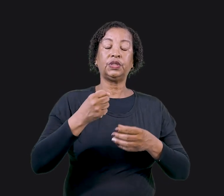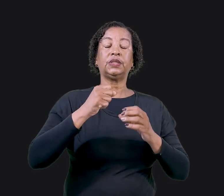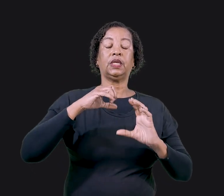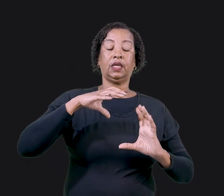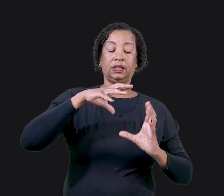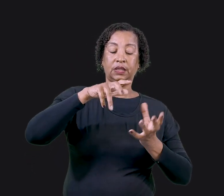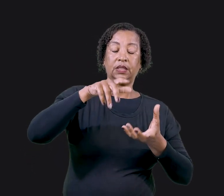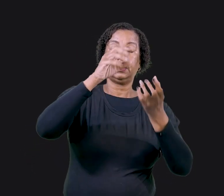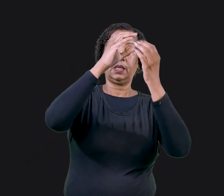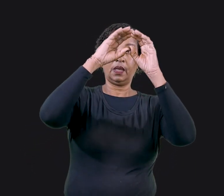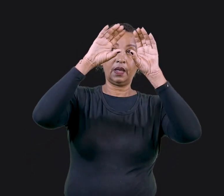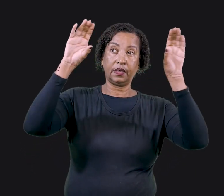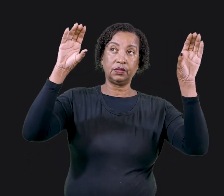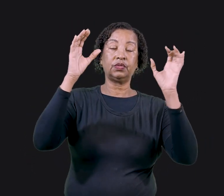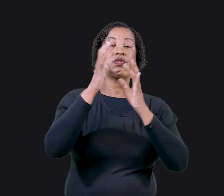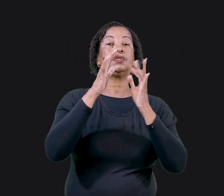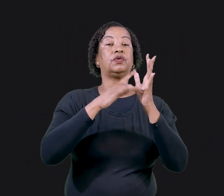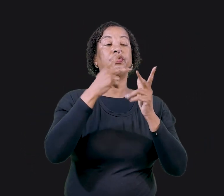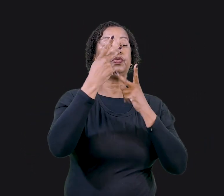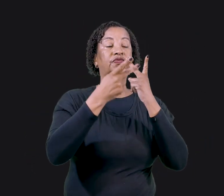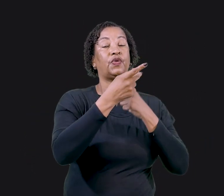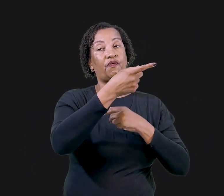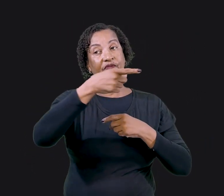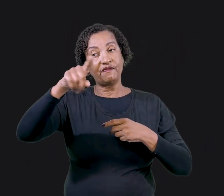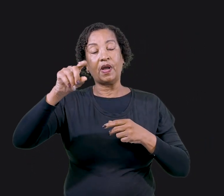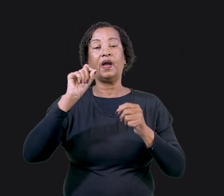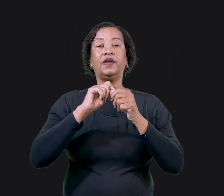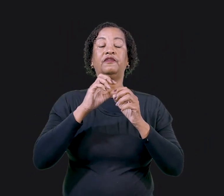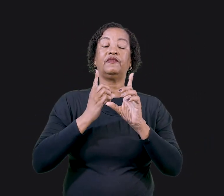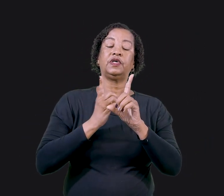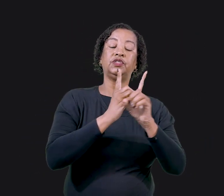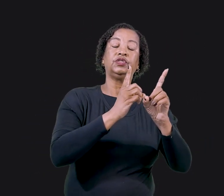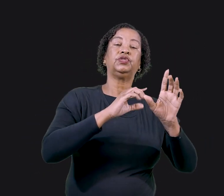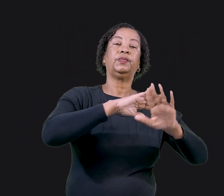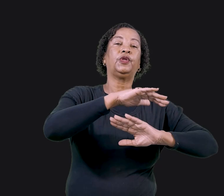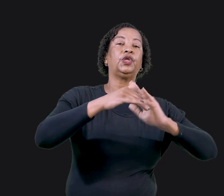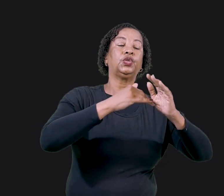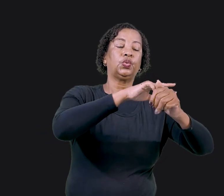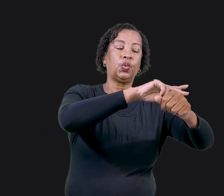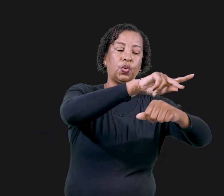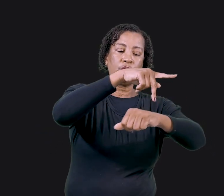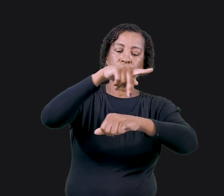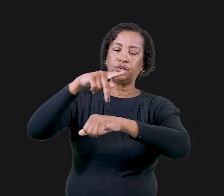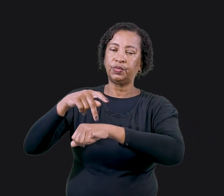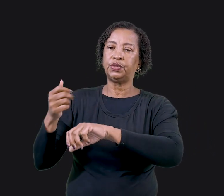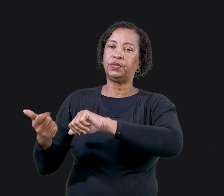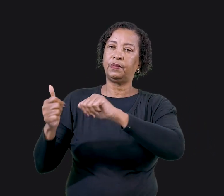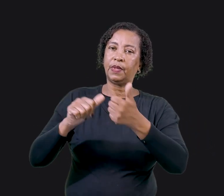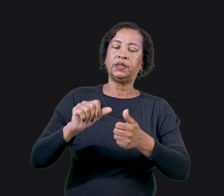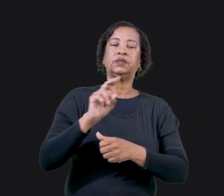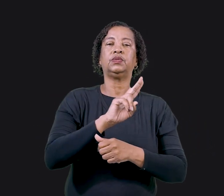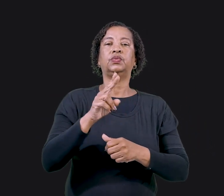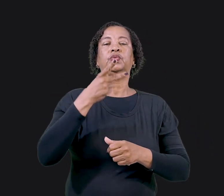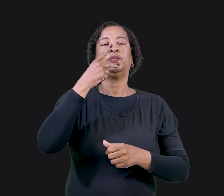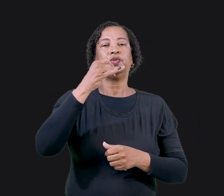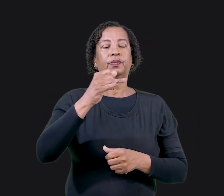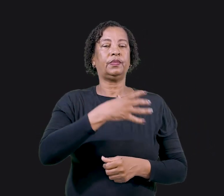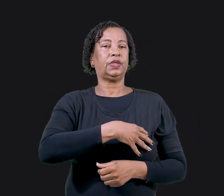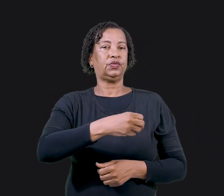autoridade nos céus e na terra, disse Jesus. Portanto, vão e façam discípulos de todas as nações, batizando-os em nome do Pai,